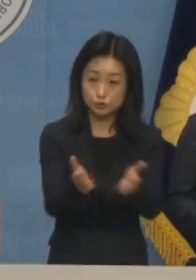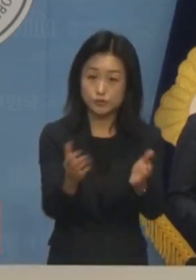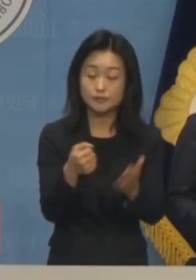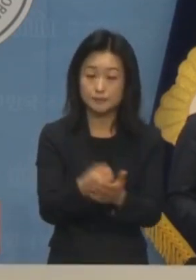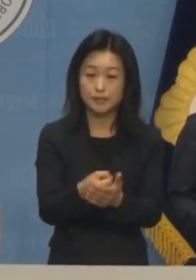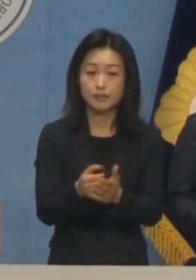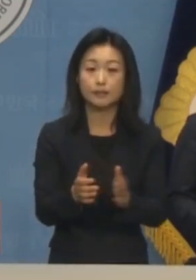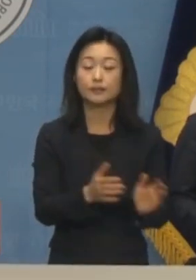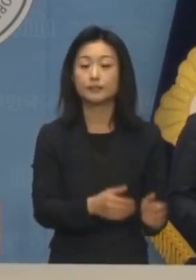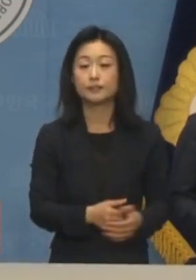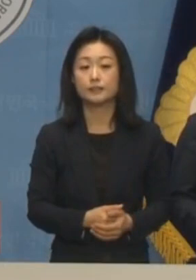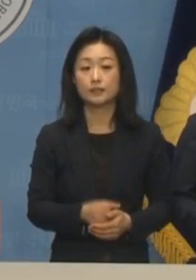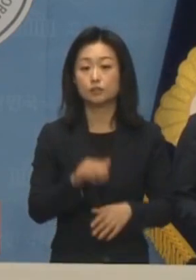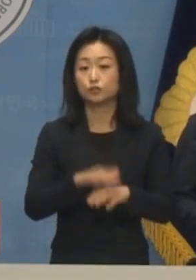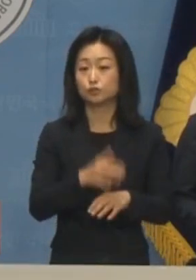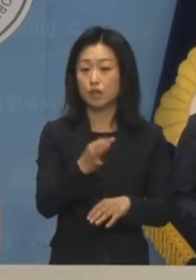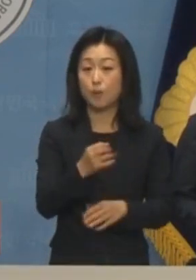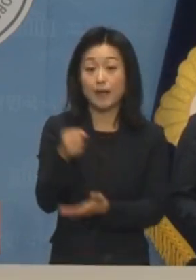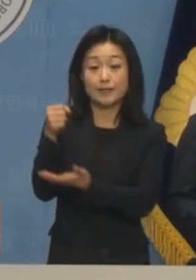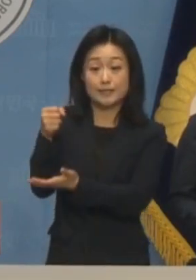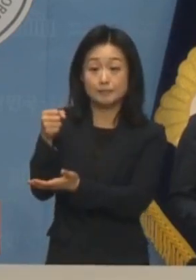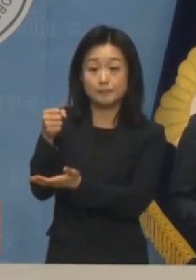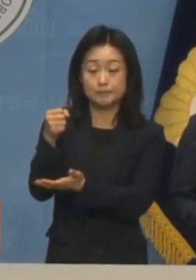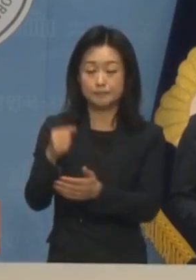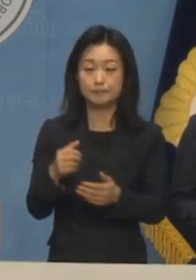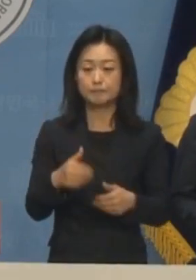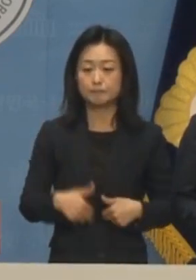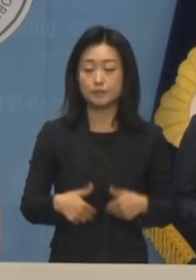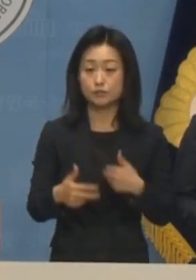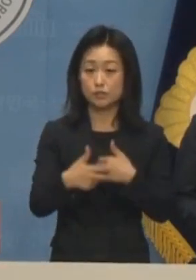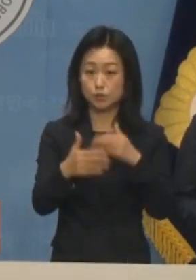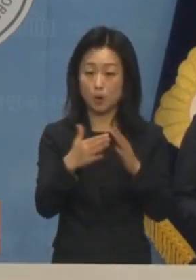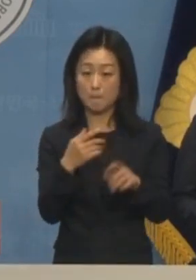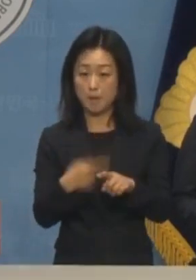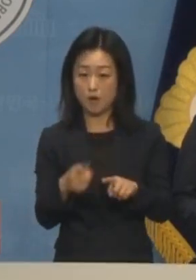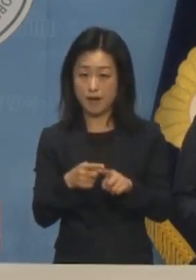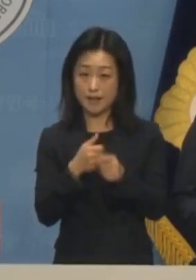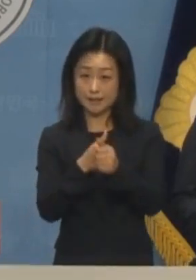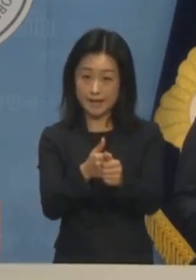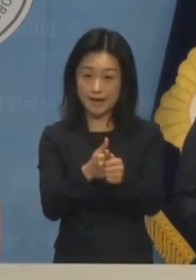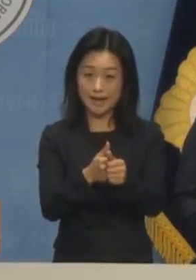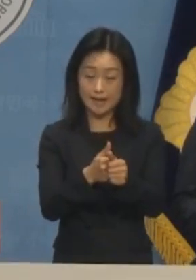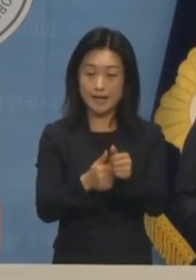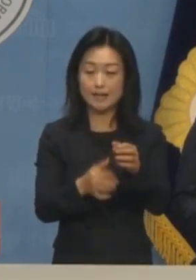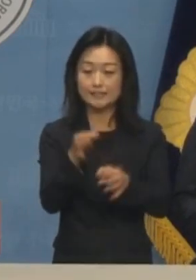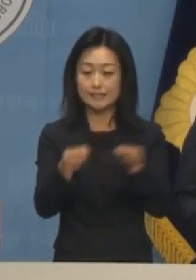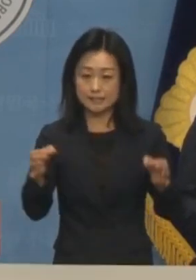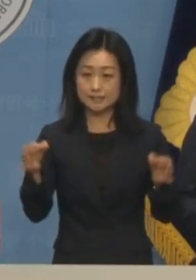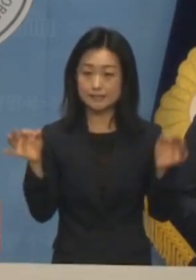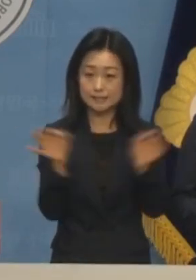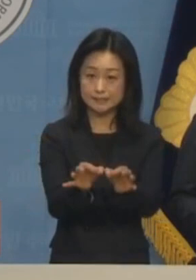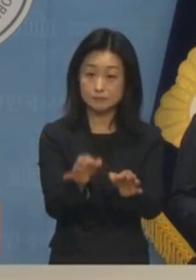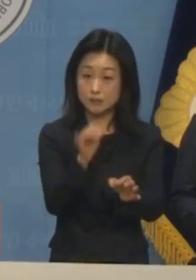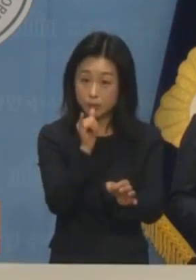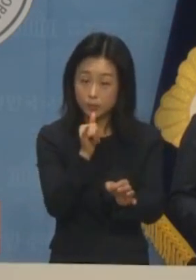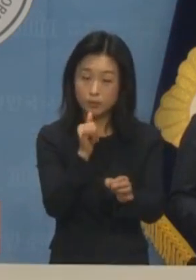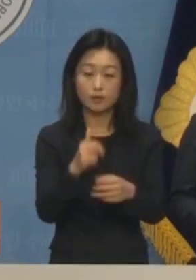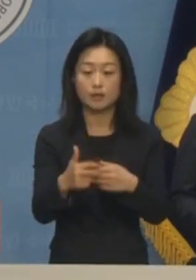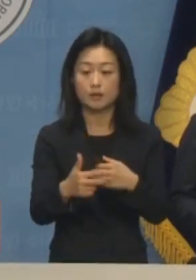하였습니다. 수가와 기금은 필수의료 성과 평가에 따라 차등 지급되고